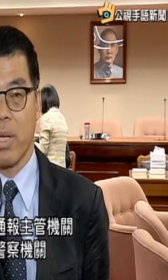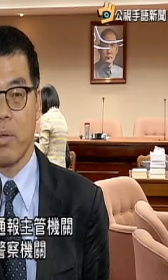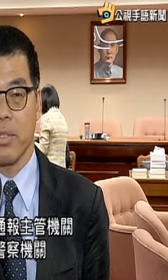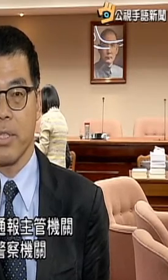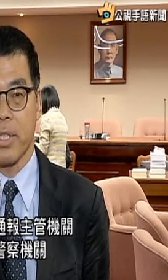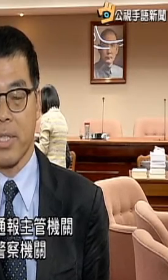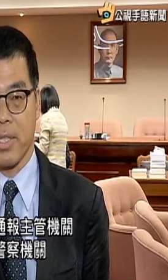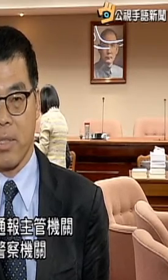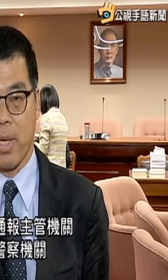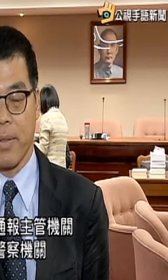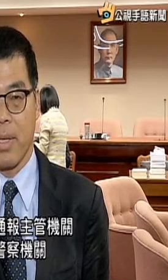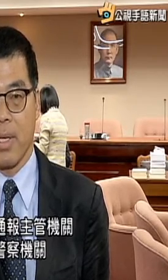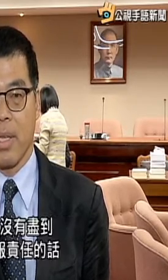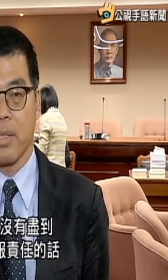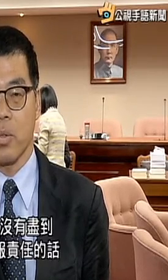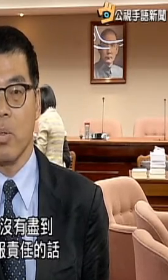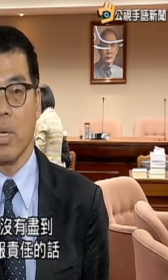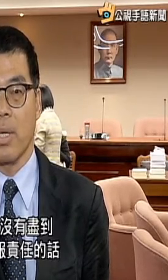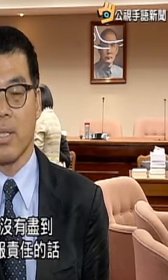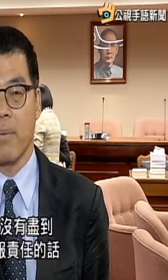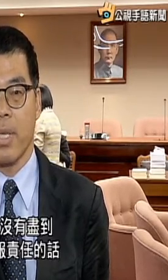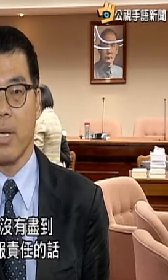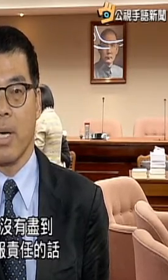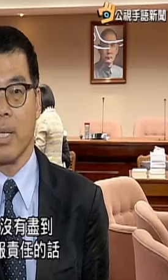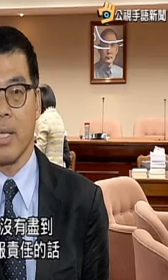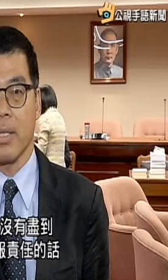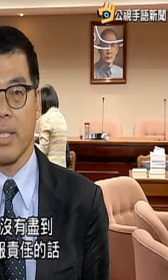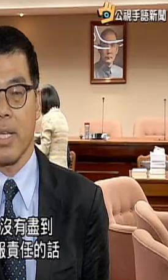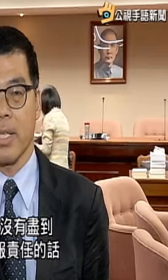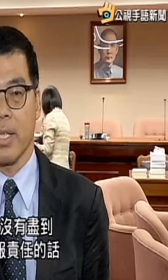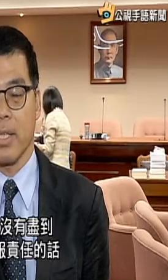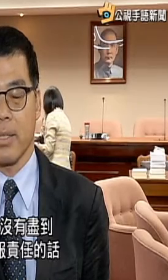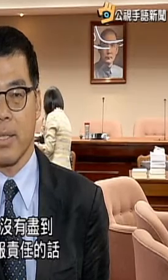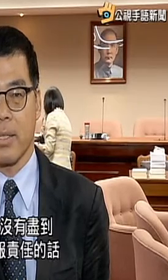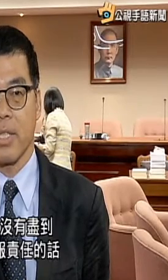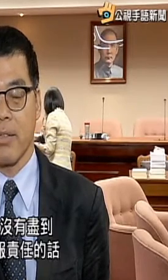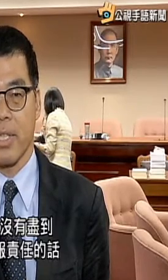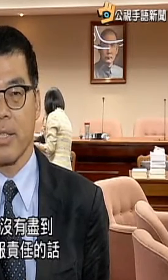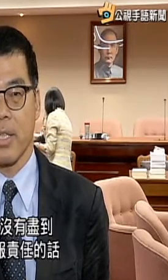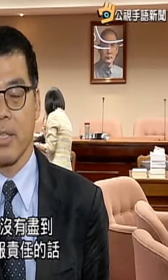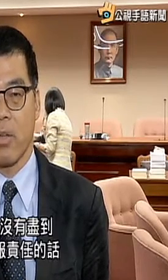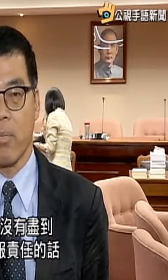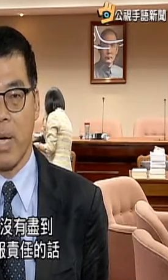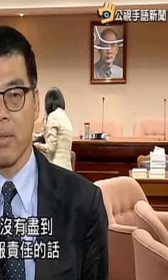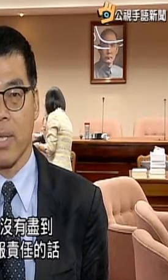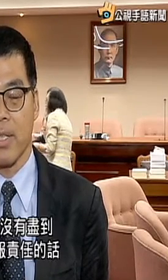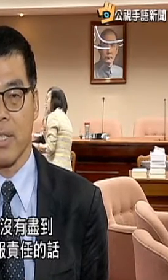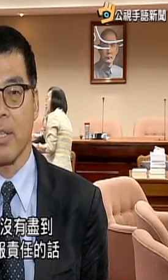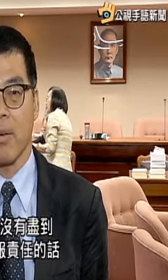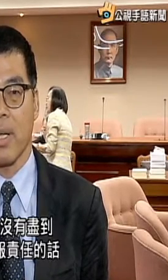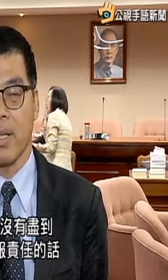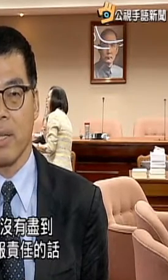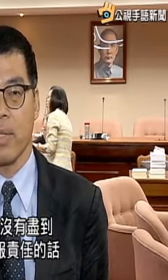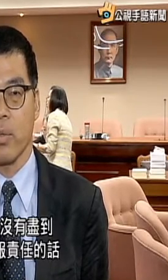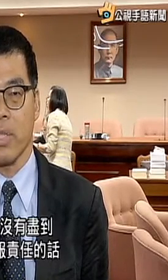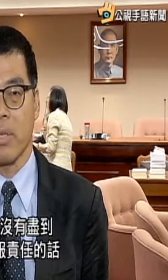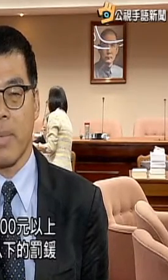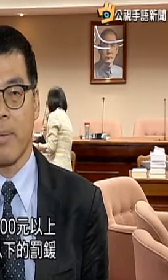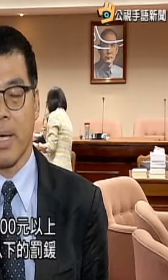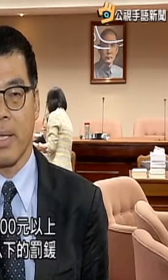或是警察机关。那如果他没有尽到这样的一个通报责任的话，那会处